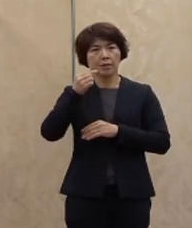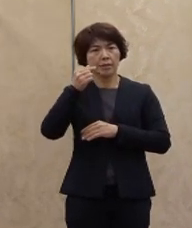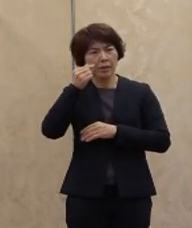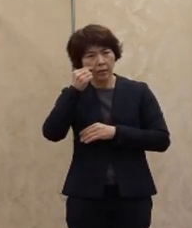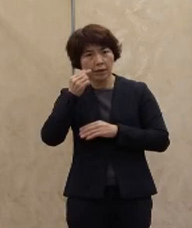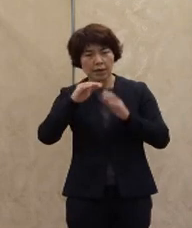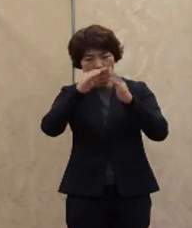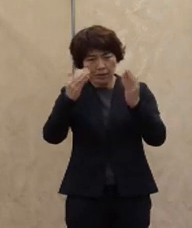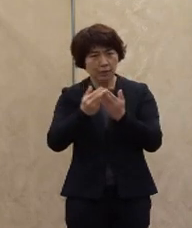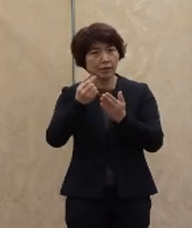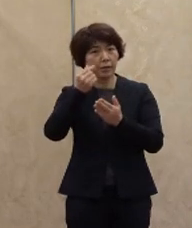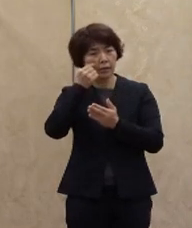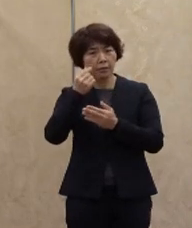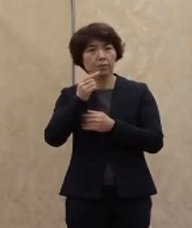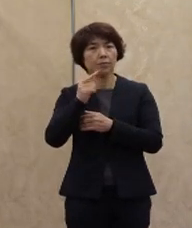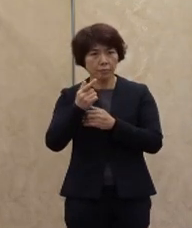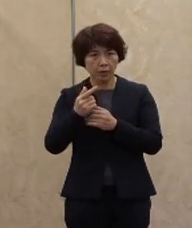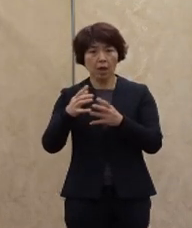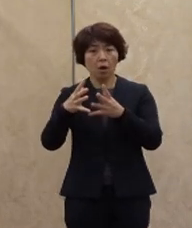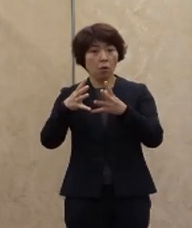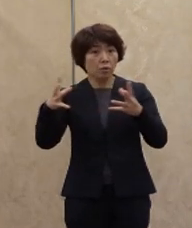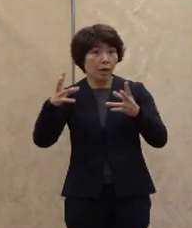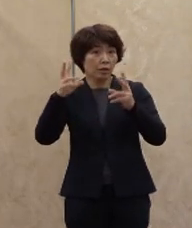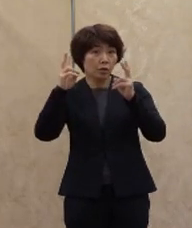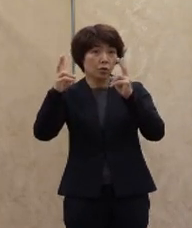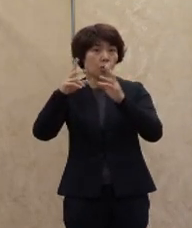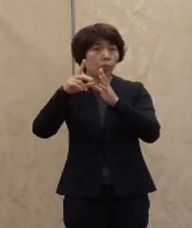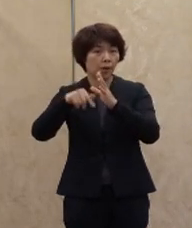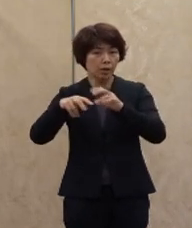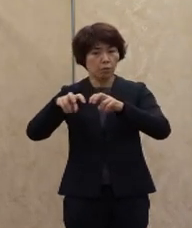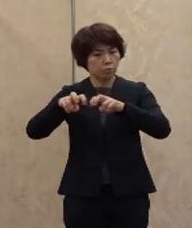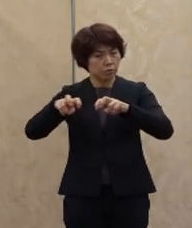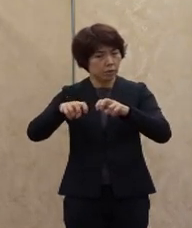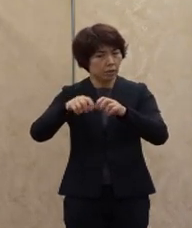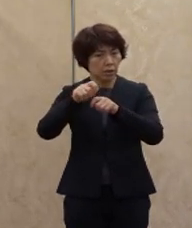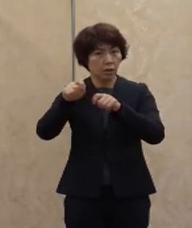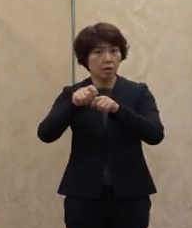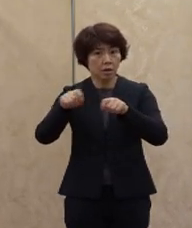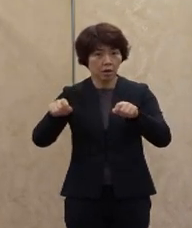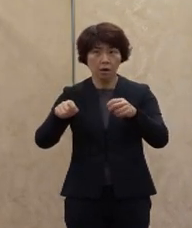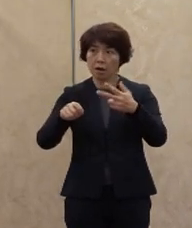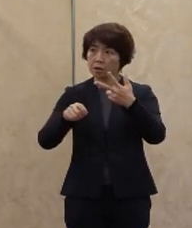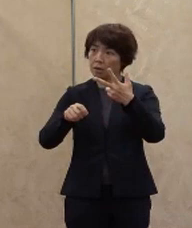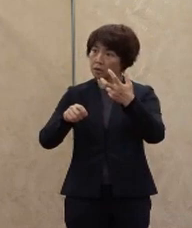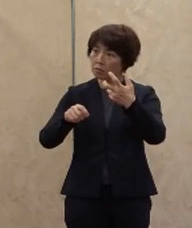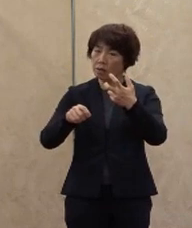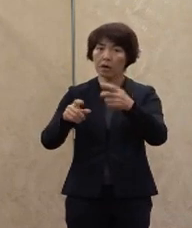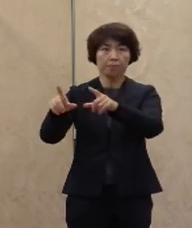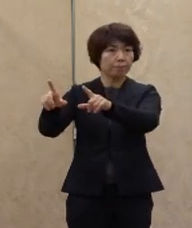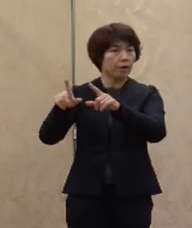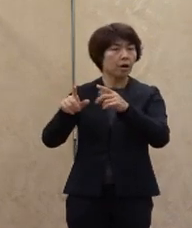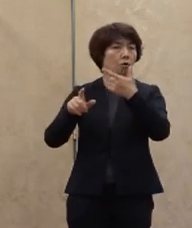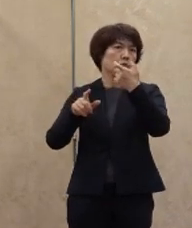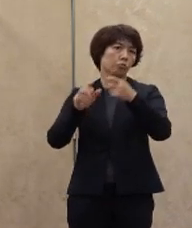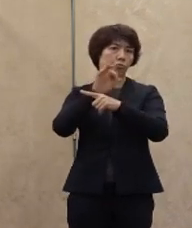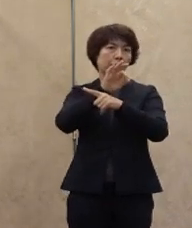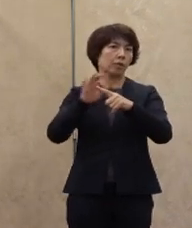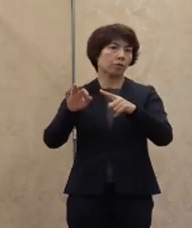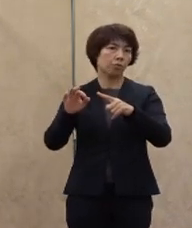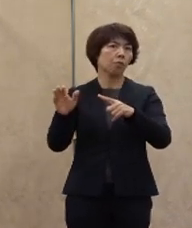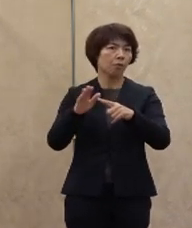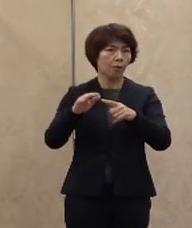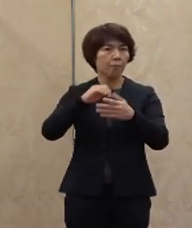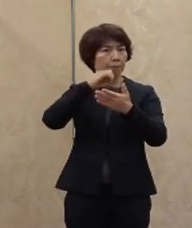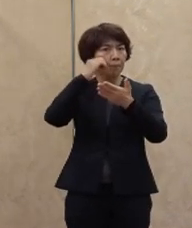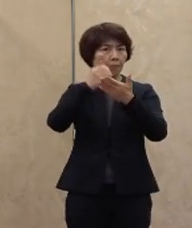。で、分析すると大企業においては前の時に何割でしたかね、非常に6割ぐらいは言ってるんですよ。だから大